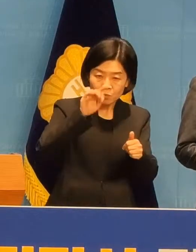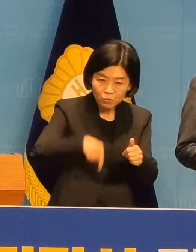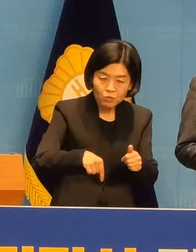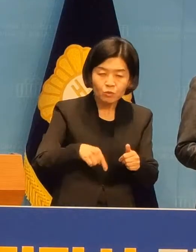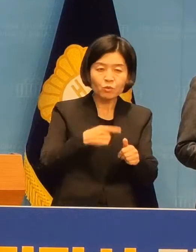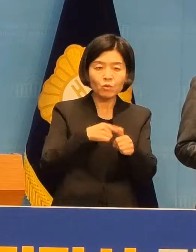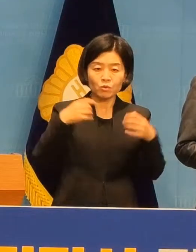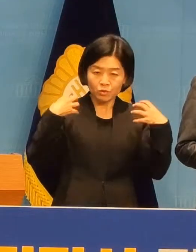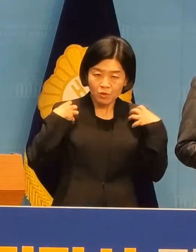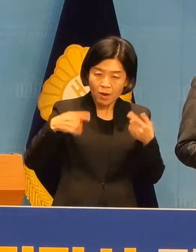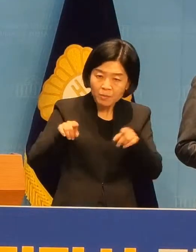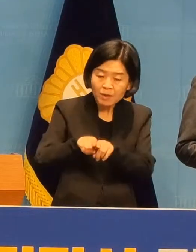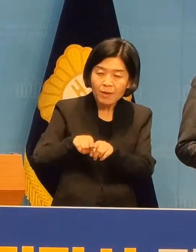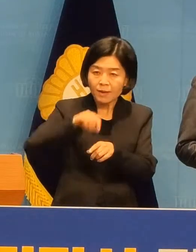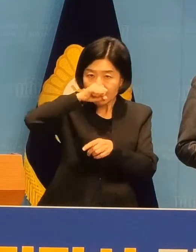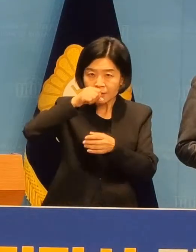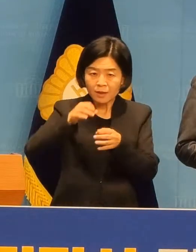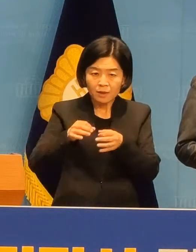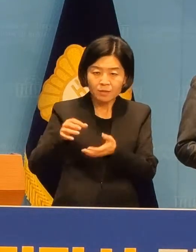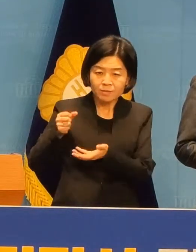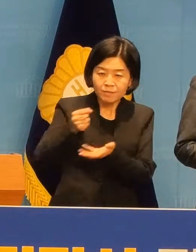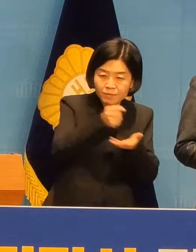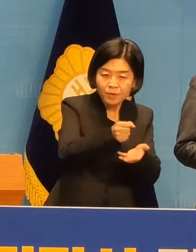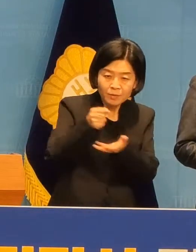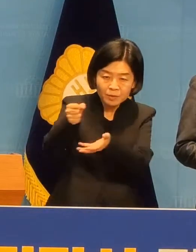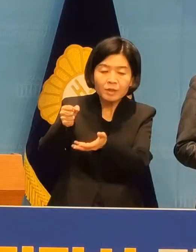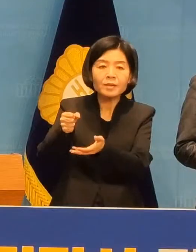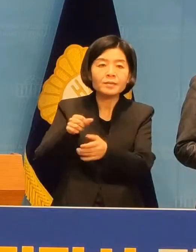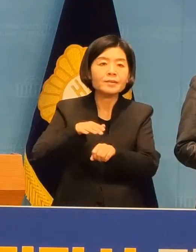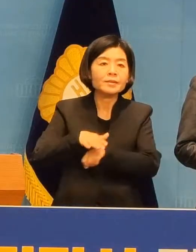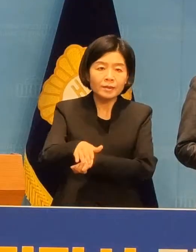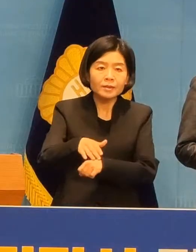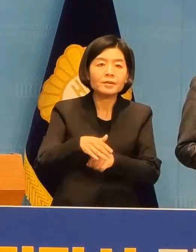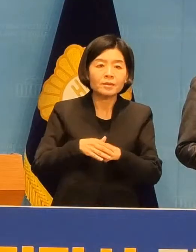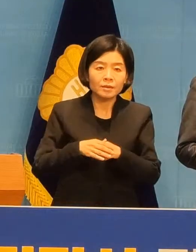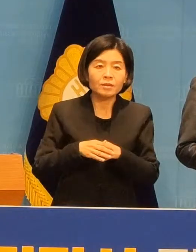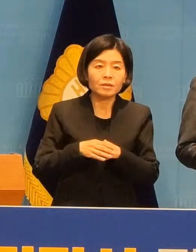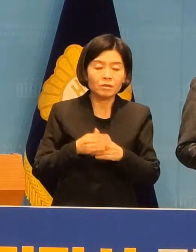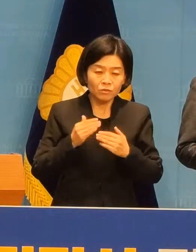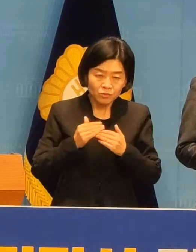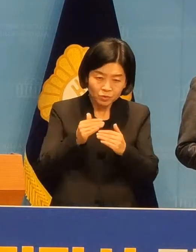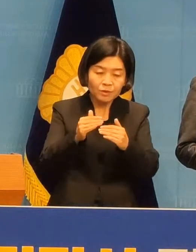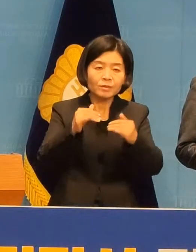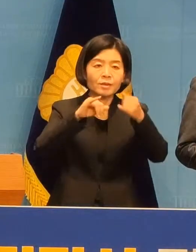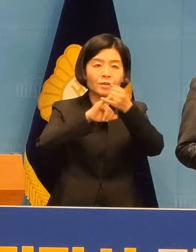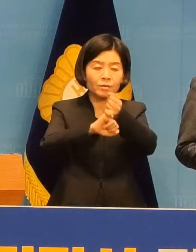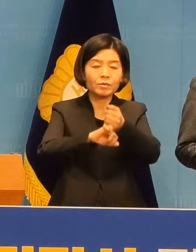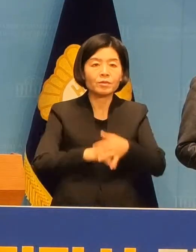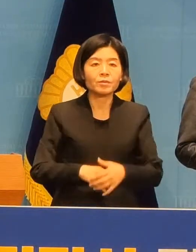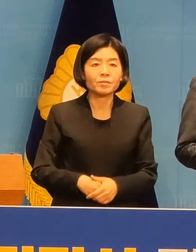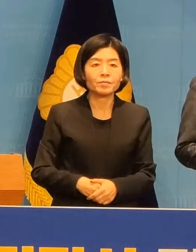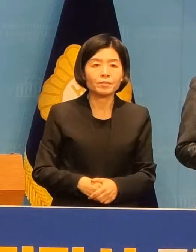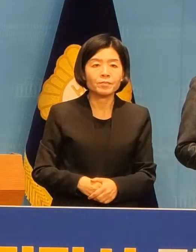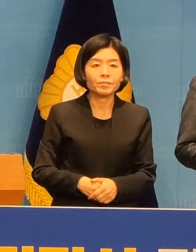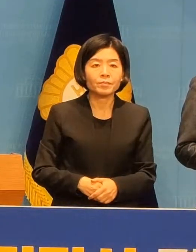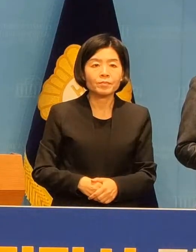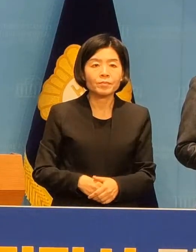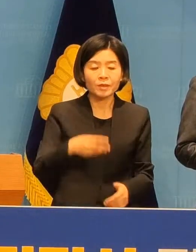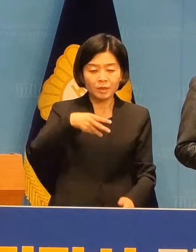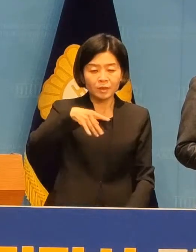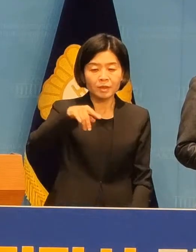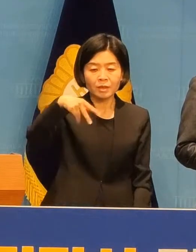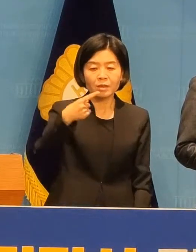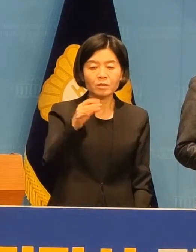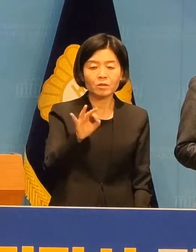부담하는 예산 분담 체계가 마련될 수 있도록 적극적으로 추진하겠습니다. 다음은 세종호텔